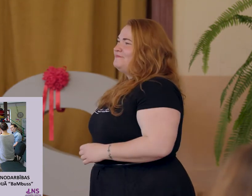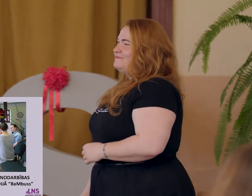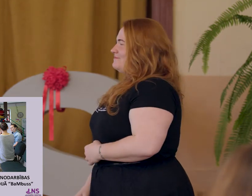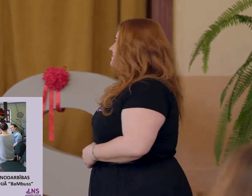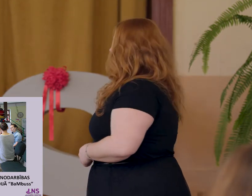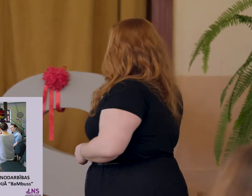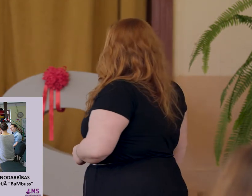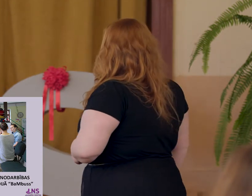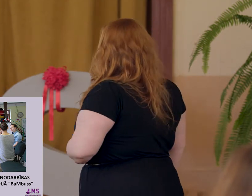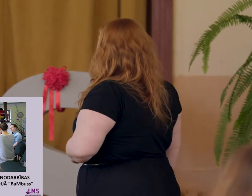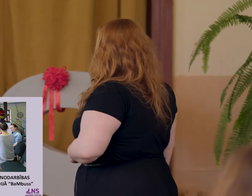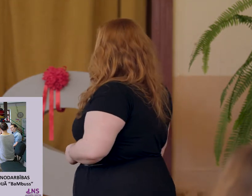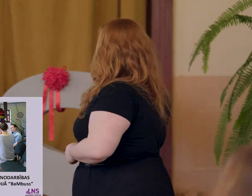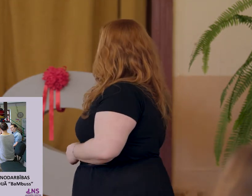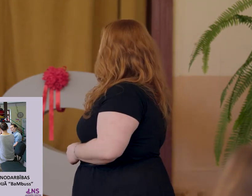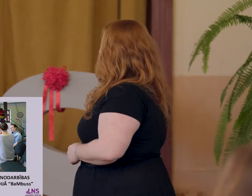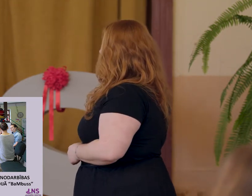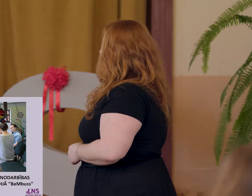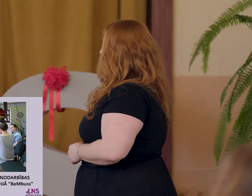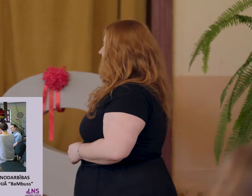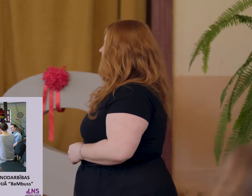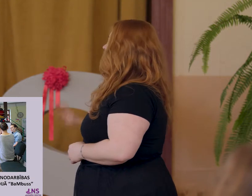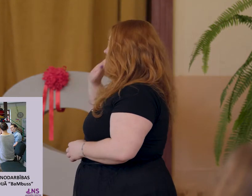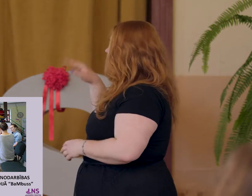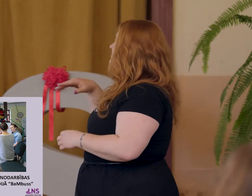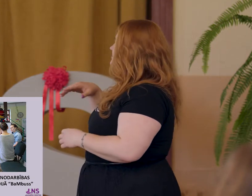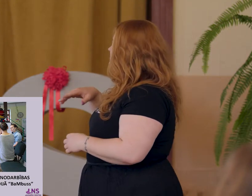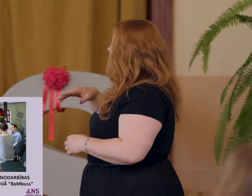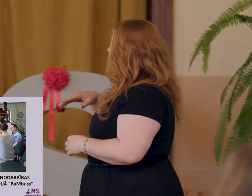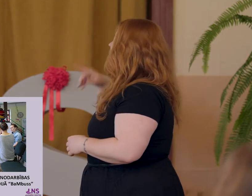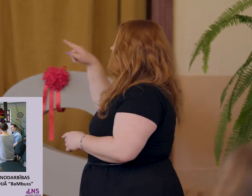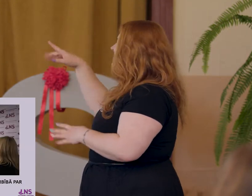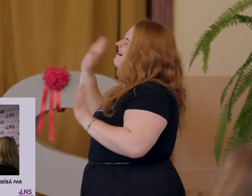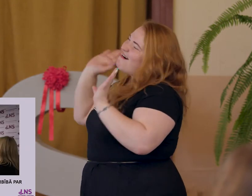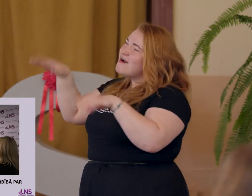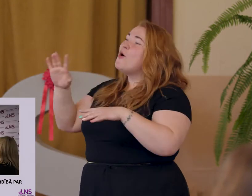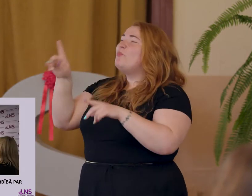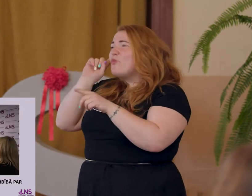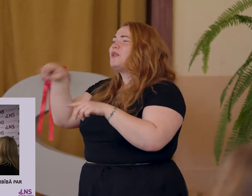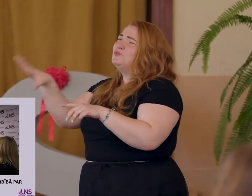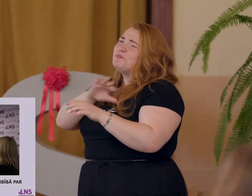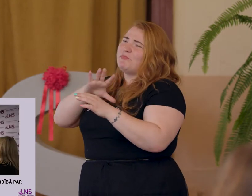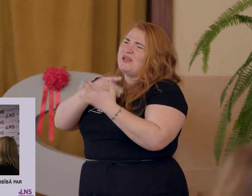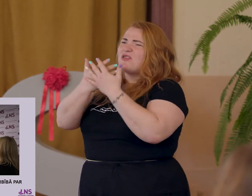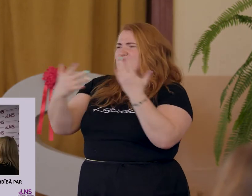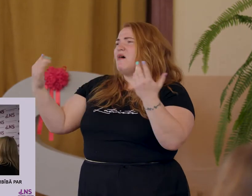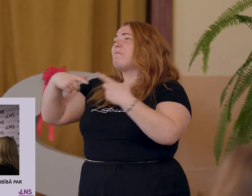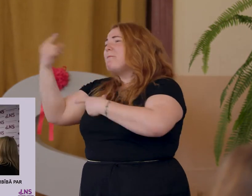savā. Nekur ir prezentācija apmaiņas projekts, jā. Un arī, protams, mums bija